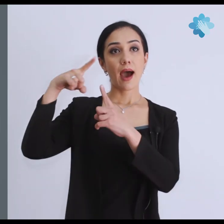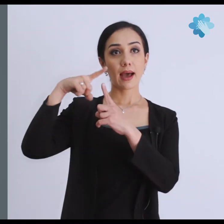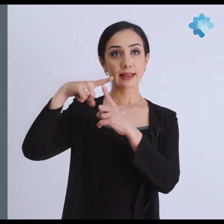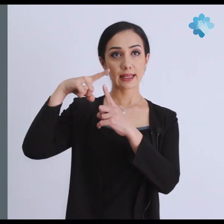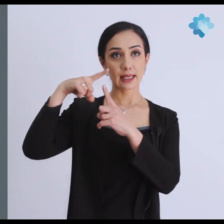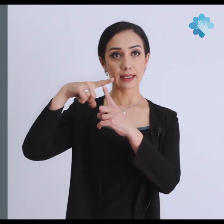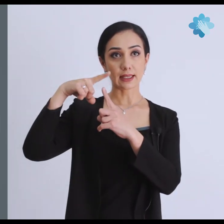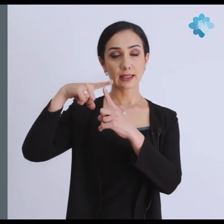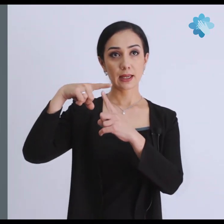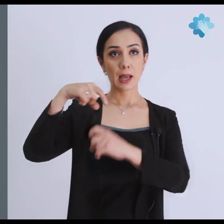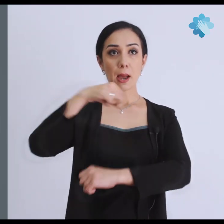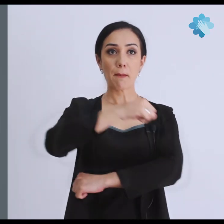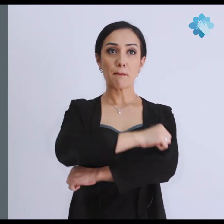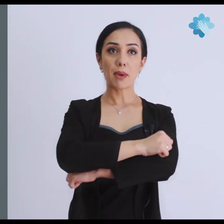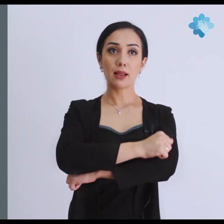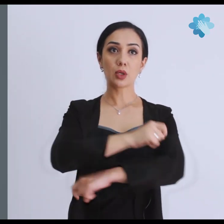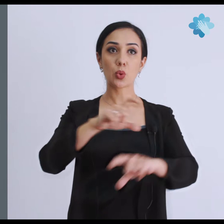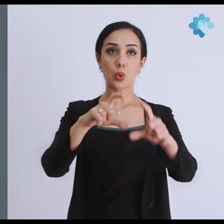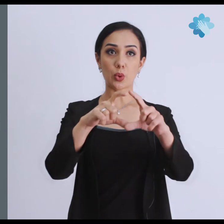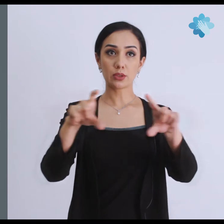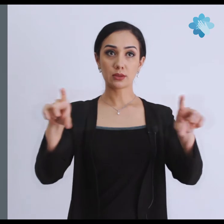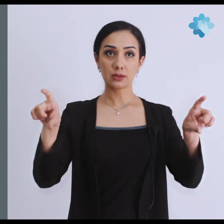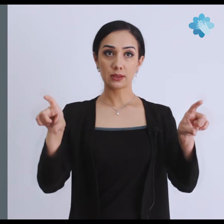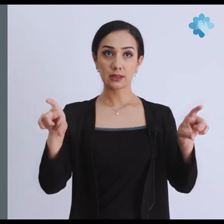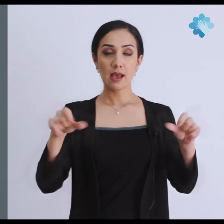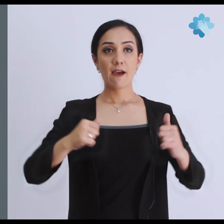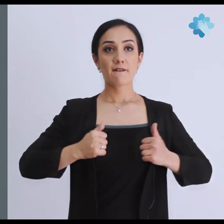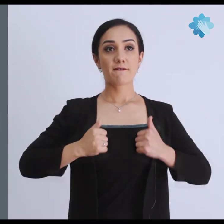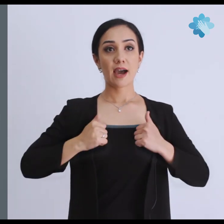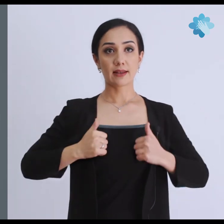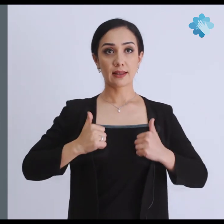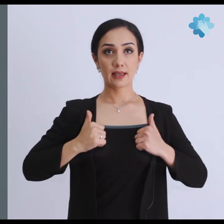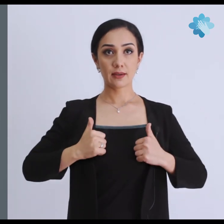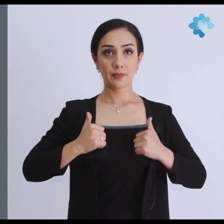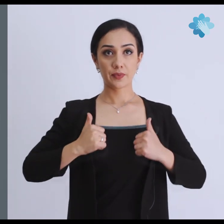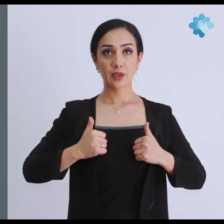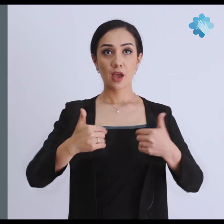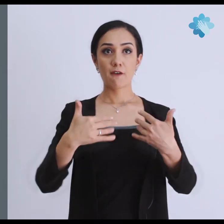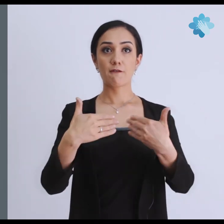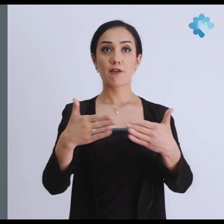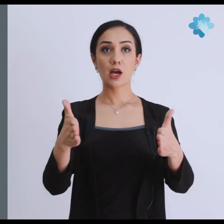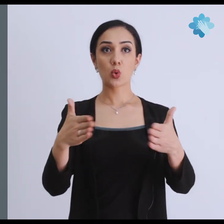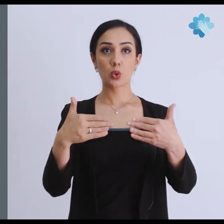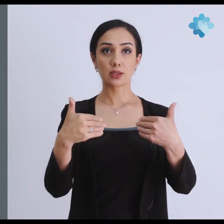антенна балкон ванная ворота